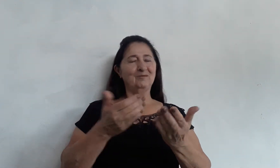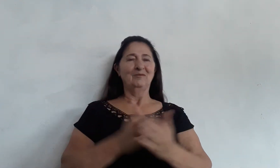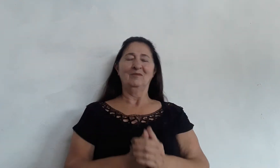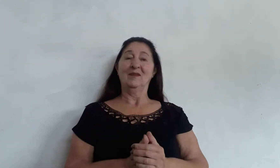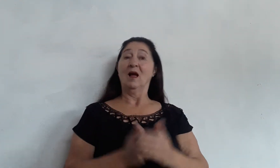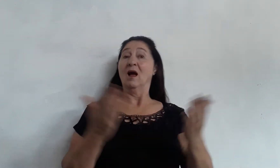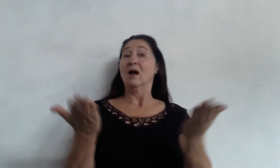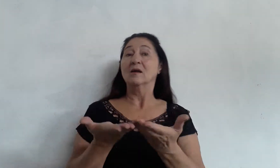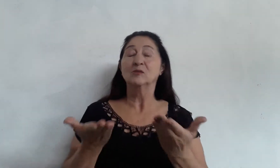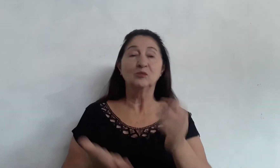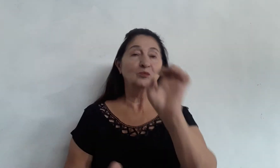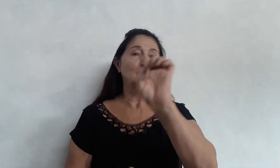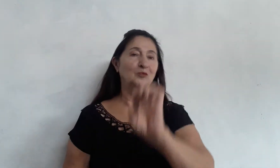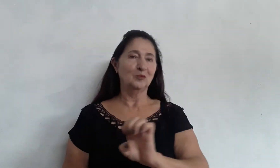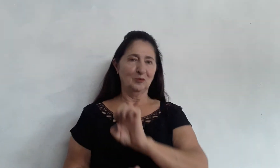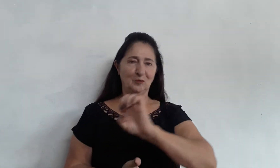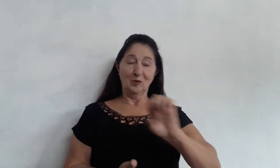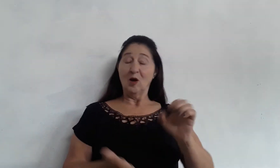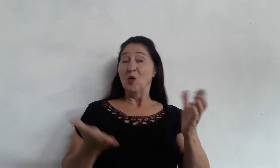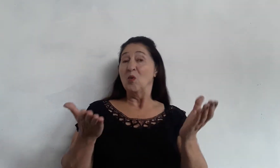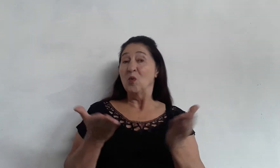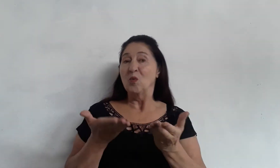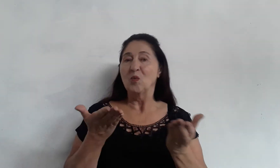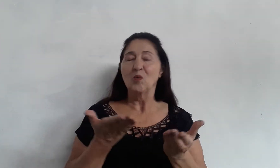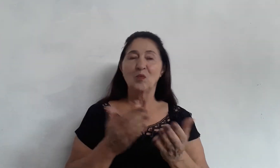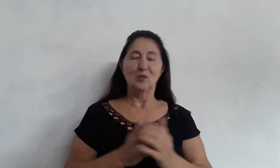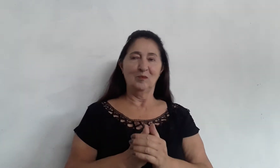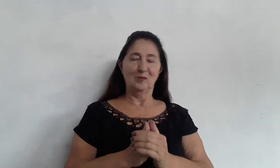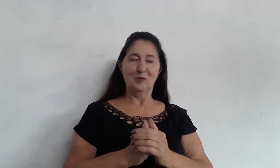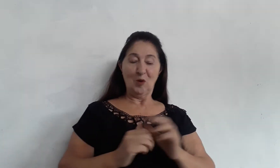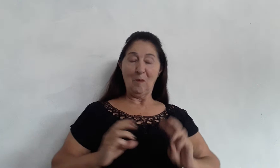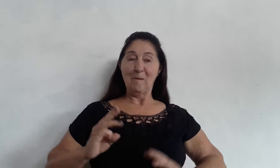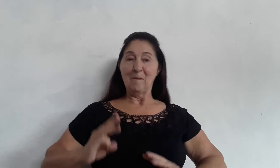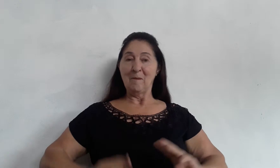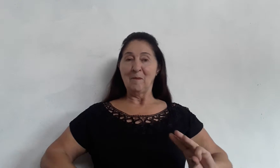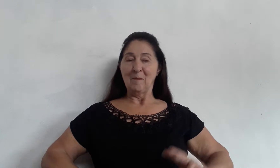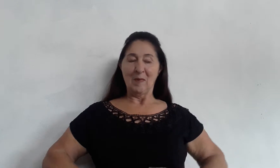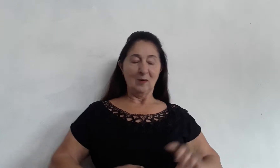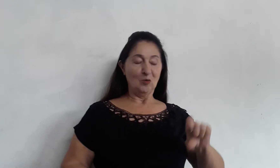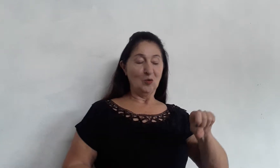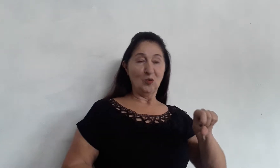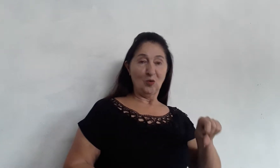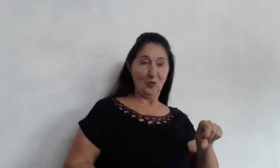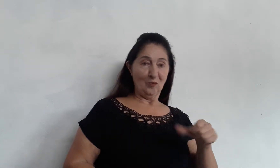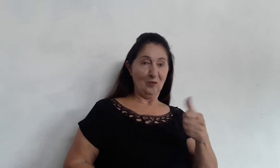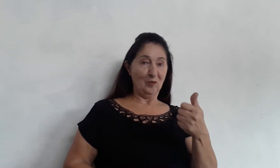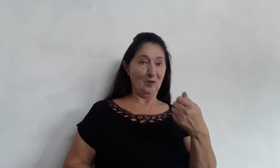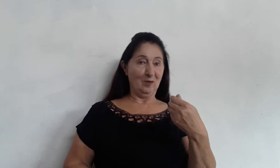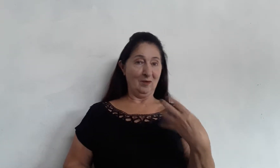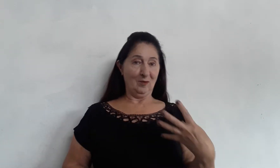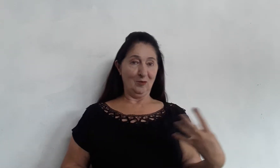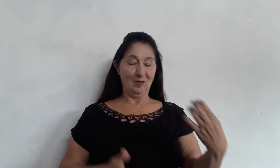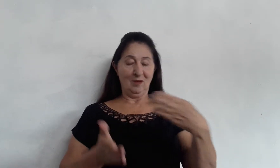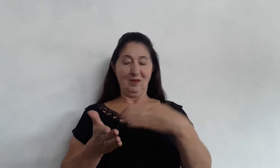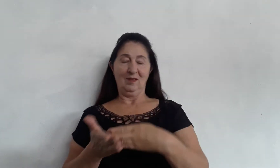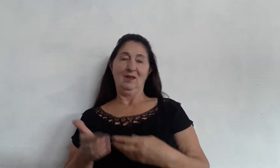o Evangelho de hoje, que está em Marcos 9, de 14 a 29.